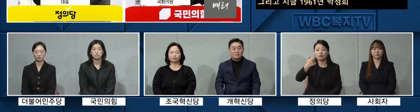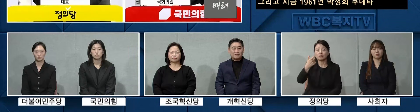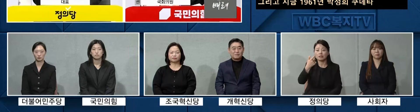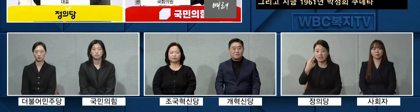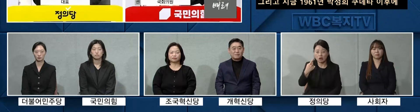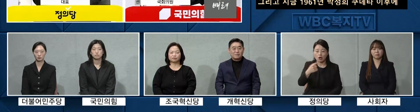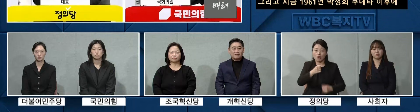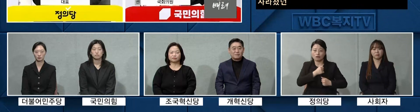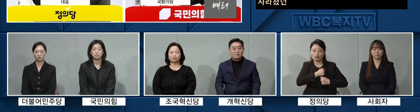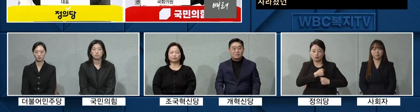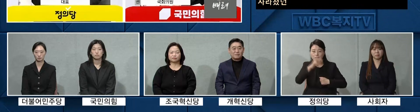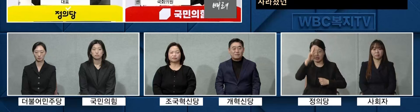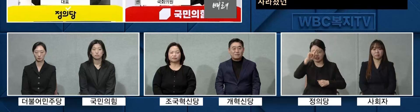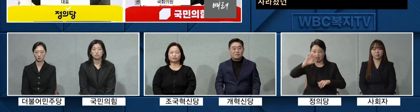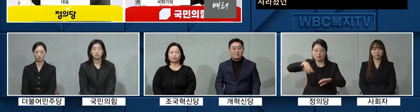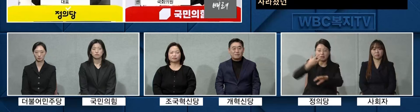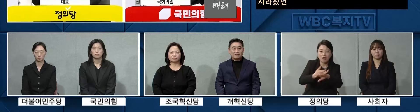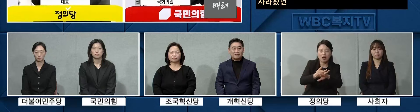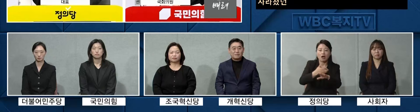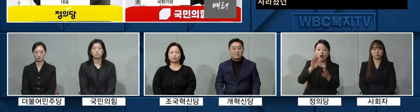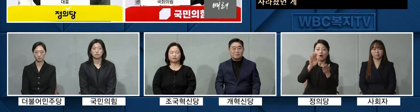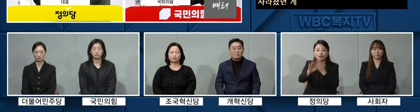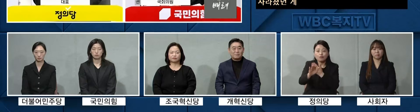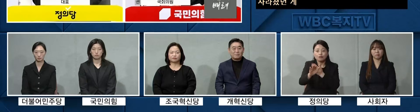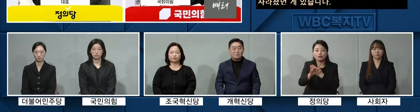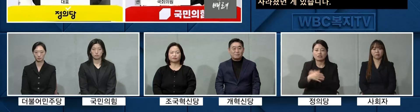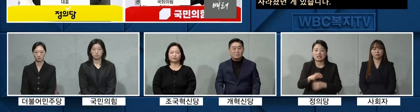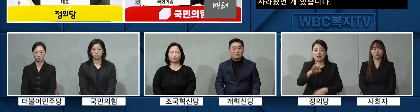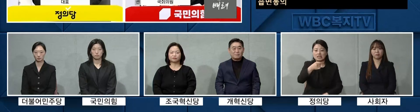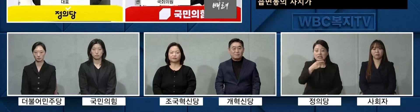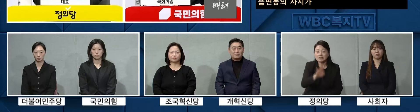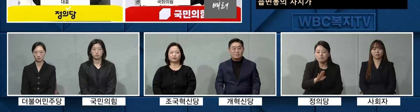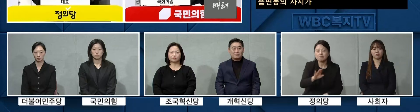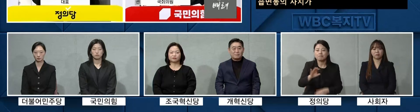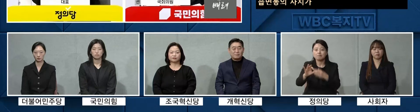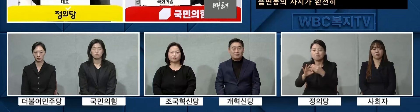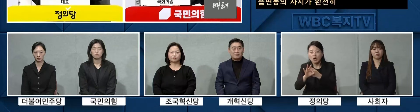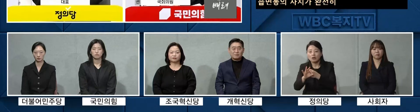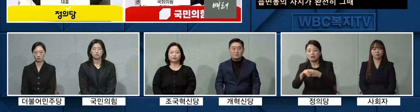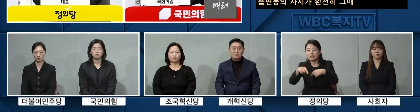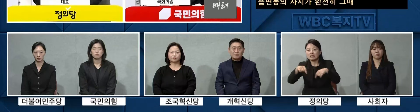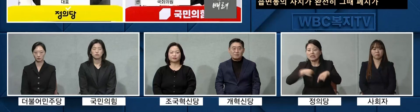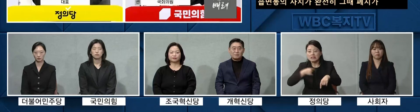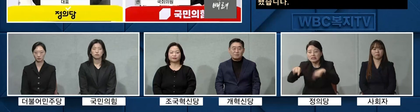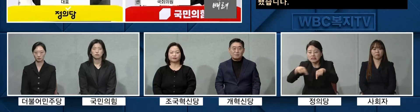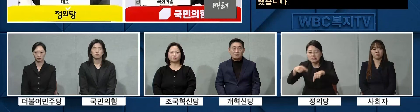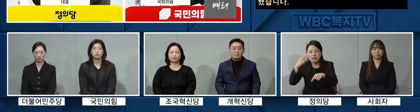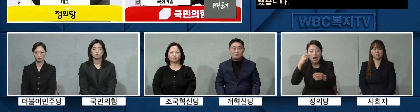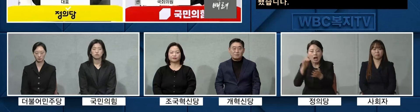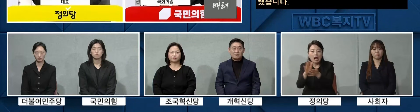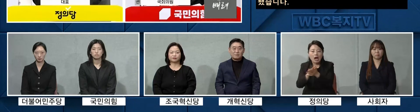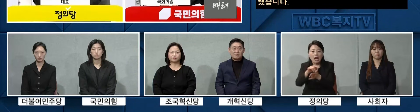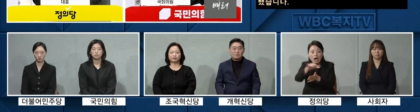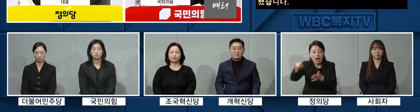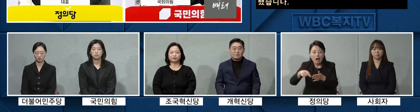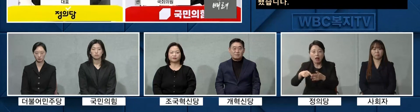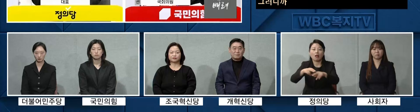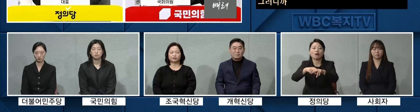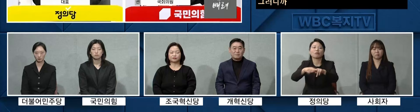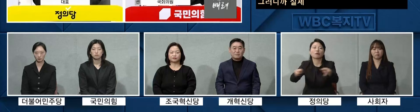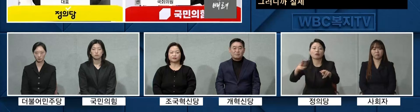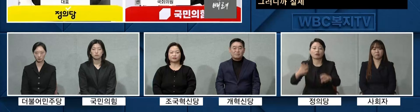있습니다. 읍면동의 자치가 완전히 그때 폐지가 됐습니다. 그러니까 실제 주민자치는 결국